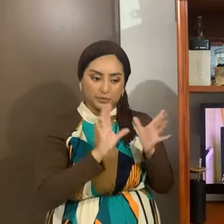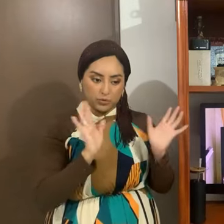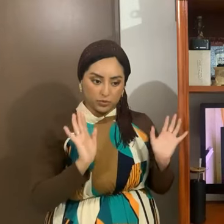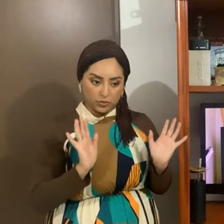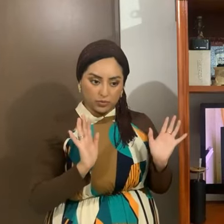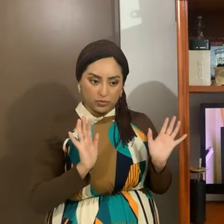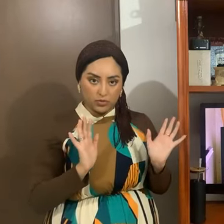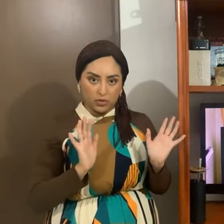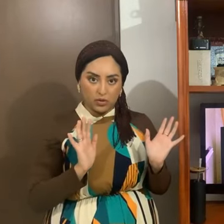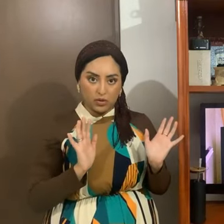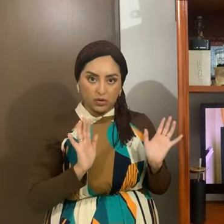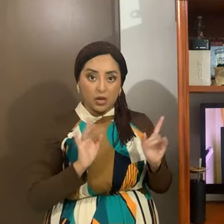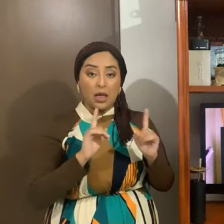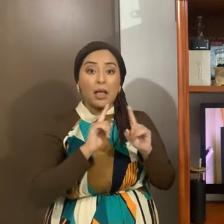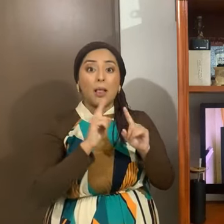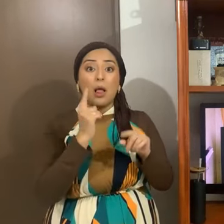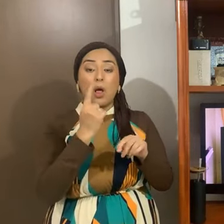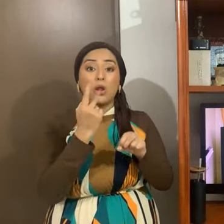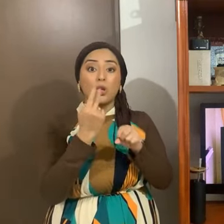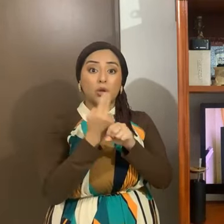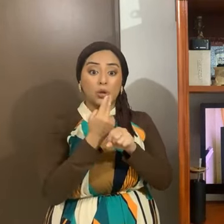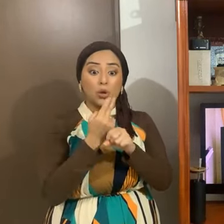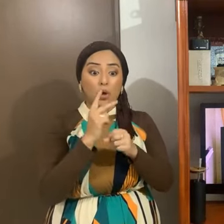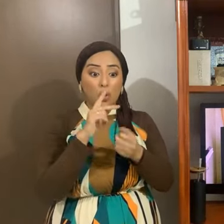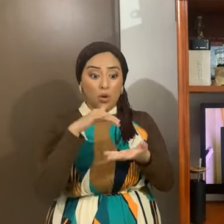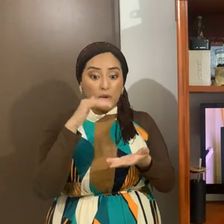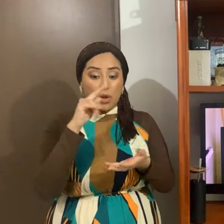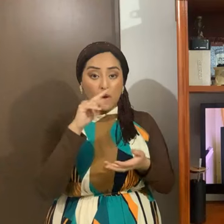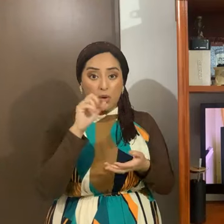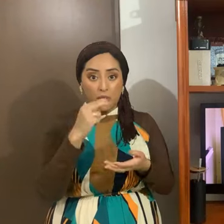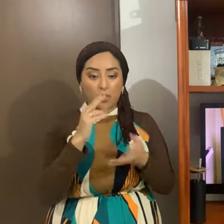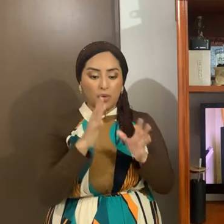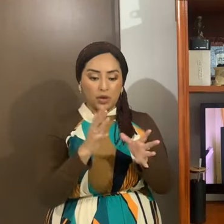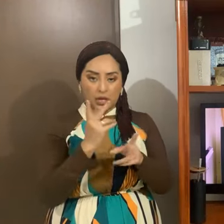redes sociales, salvo las que ocupes para estudiar Torah.